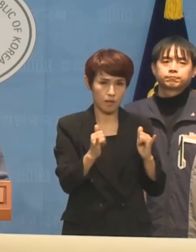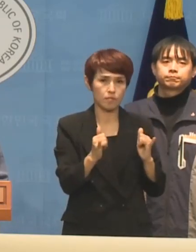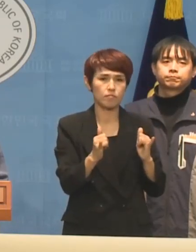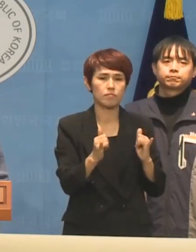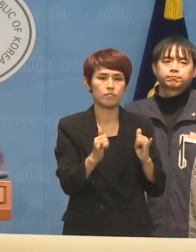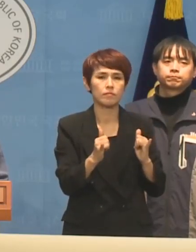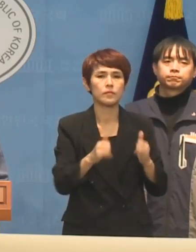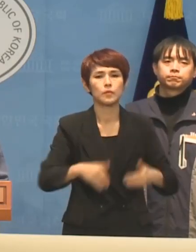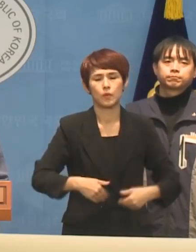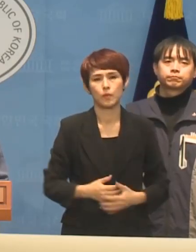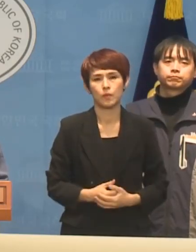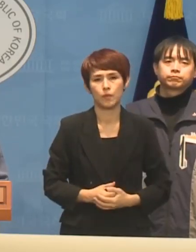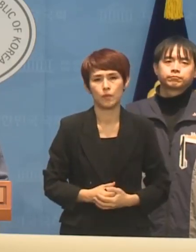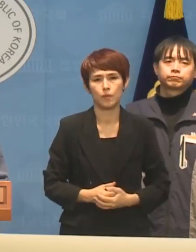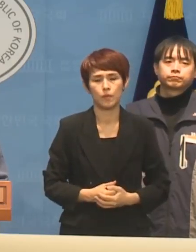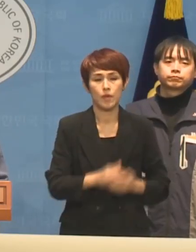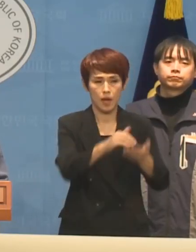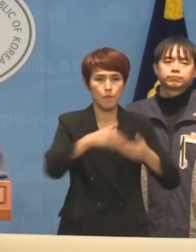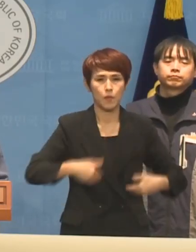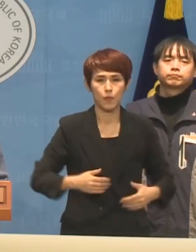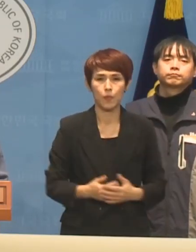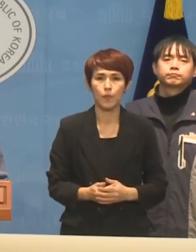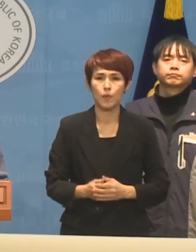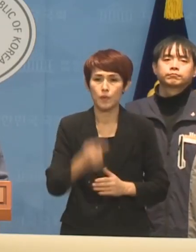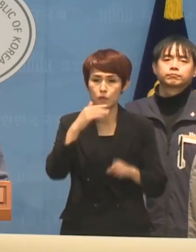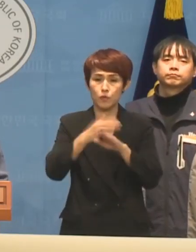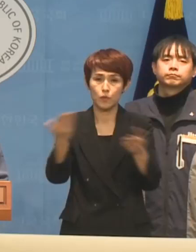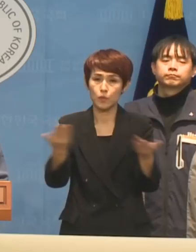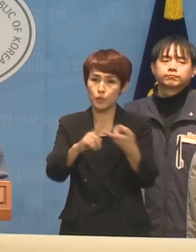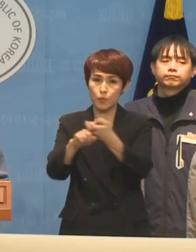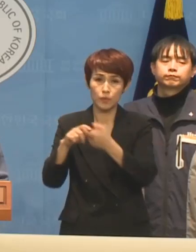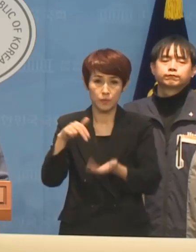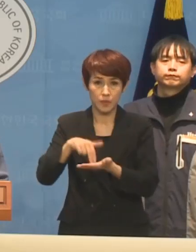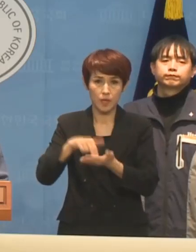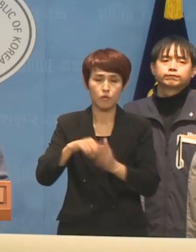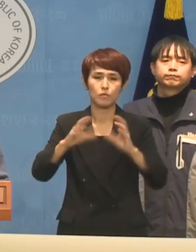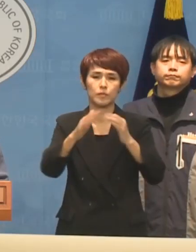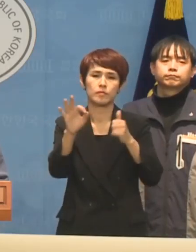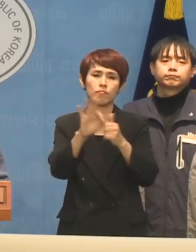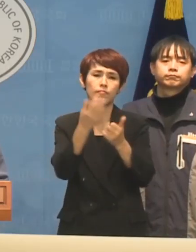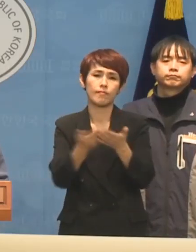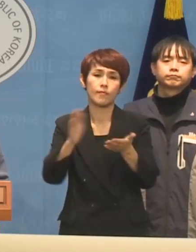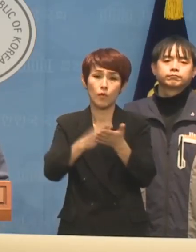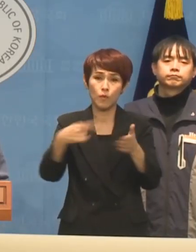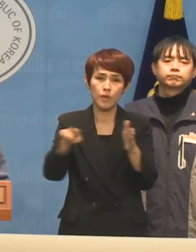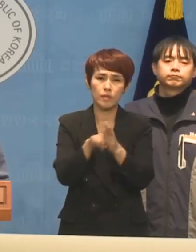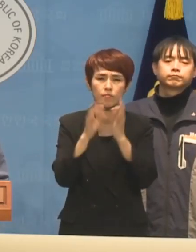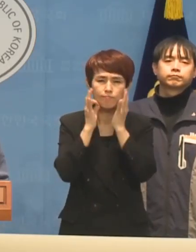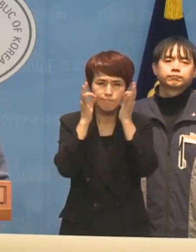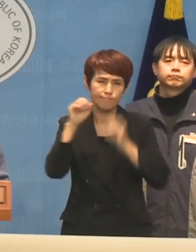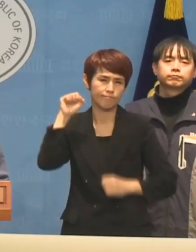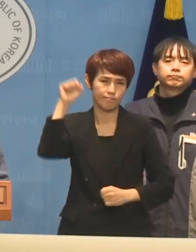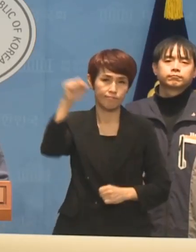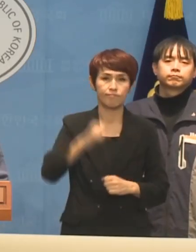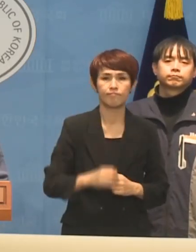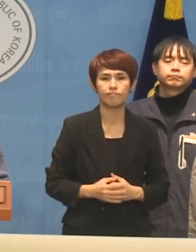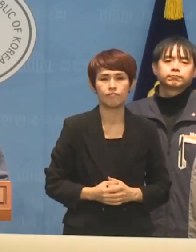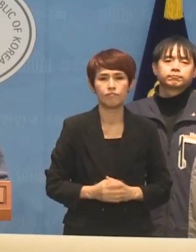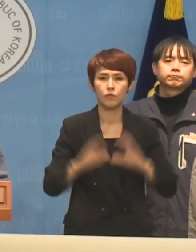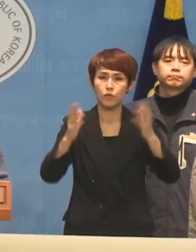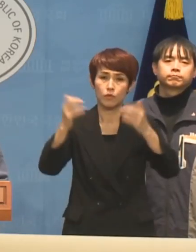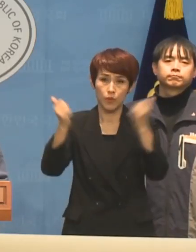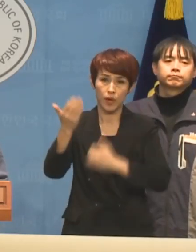합니다. 민주노총은 이러한 과제 해결과 국민연금 개혁을 위해 앞으로도 최선을 다해 싸울 것입니다.